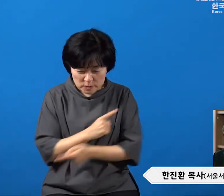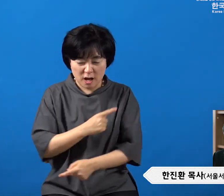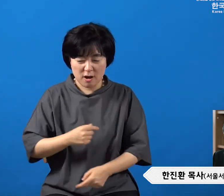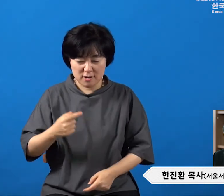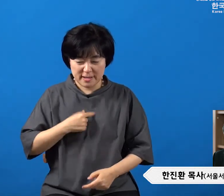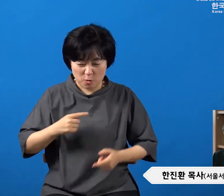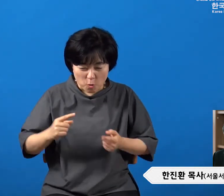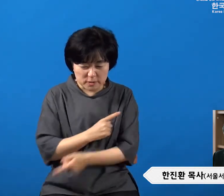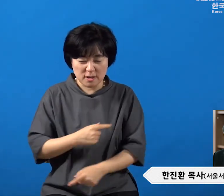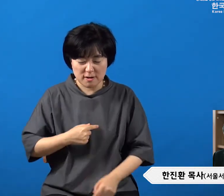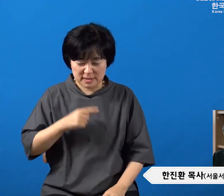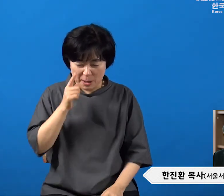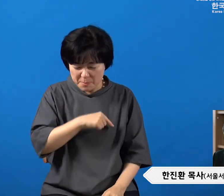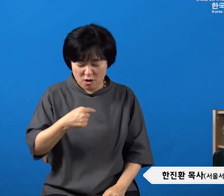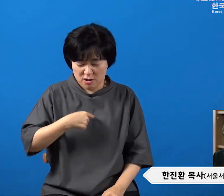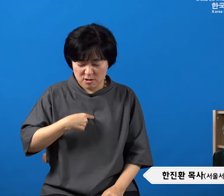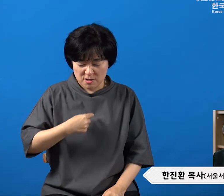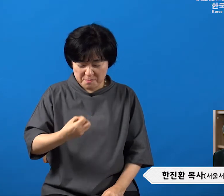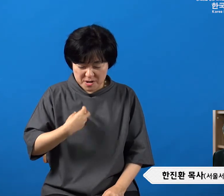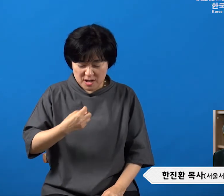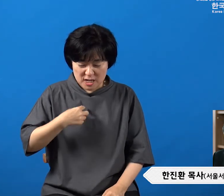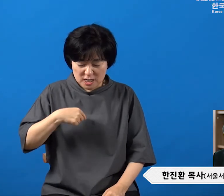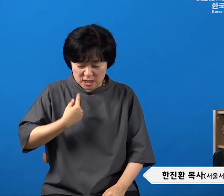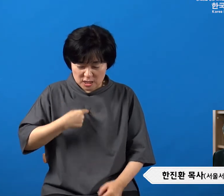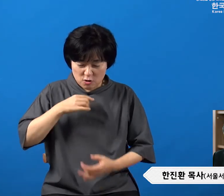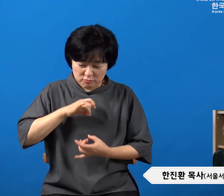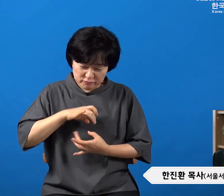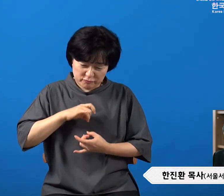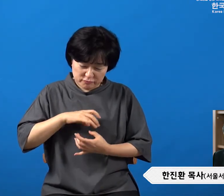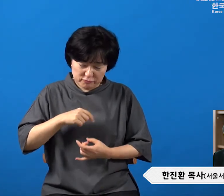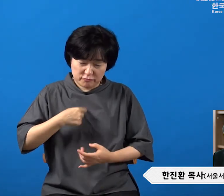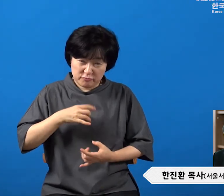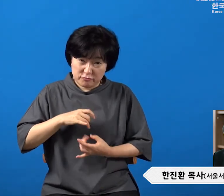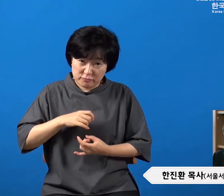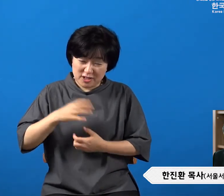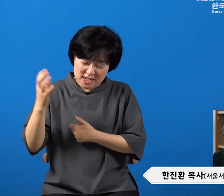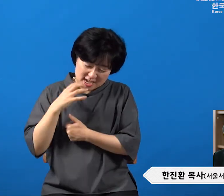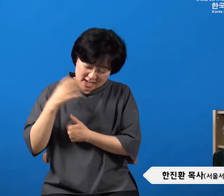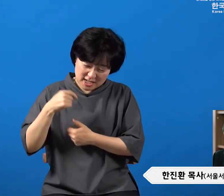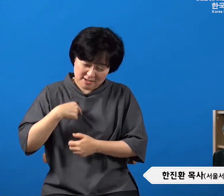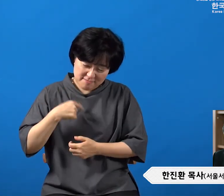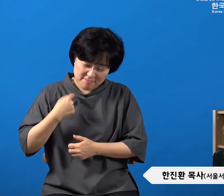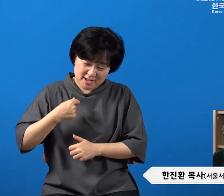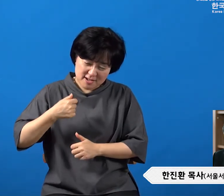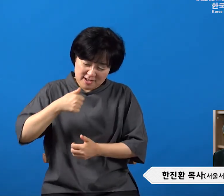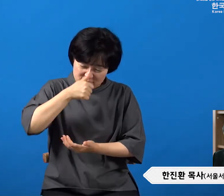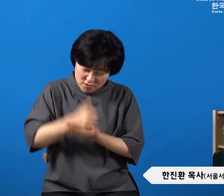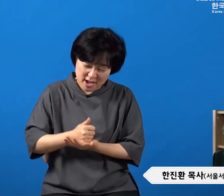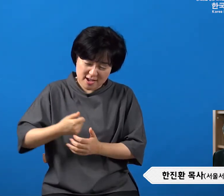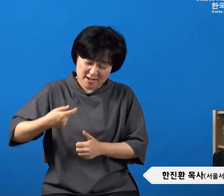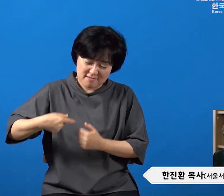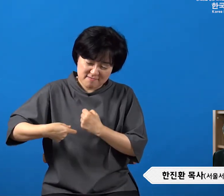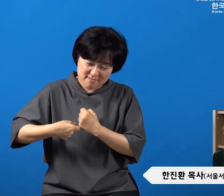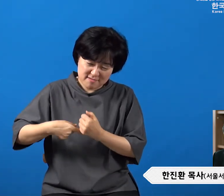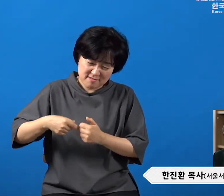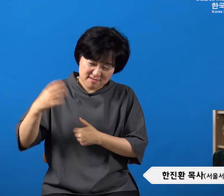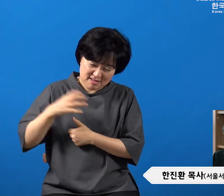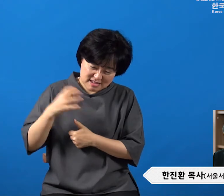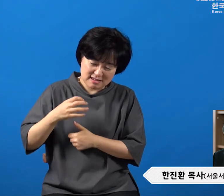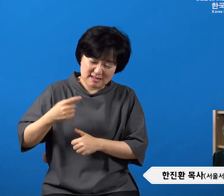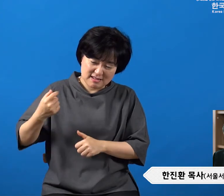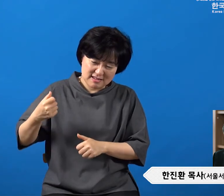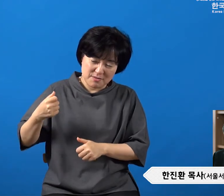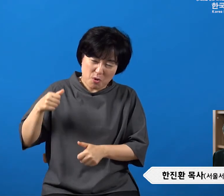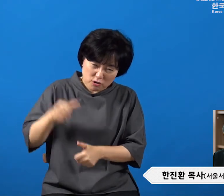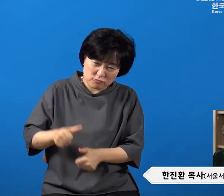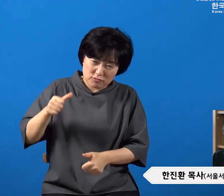좀 고쳐라 저 자신을 보면서 다짐하고 야단을 치고 했다면 어땠을까요? 또 성질나면